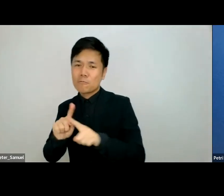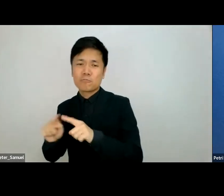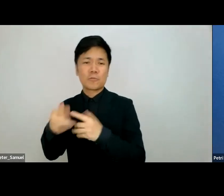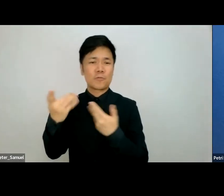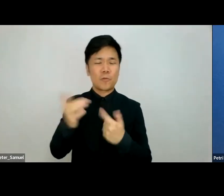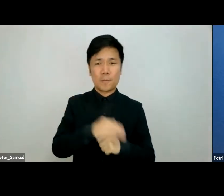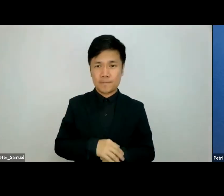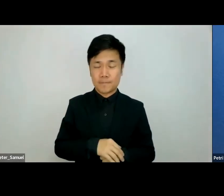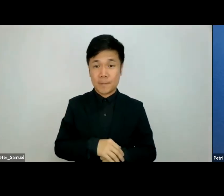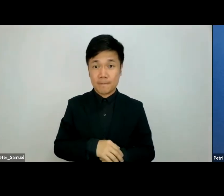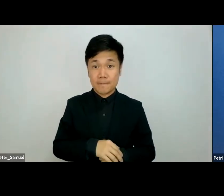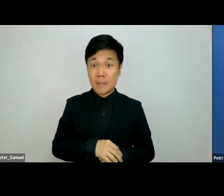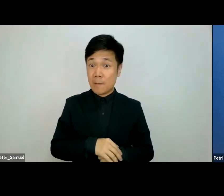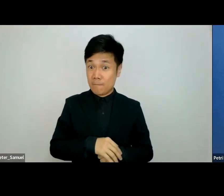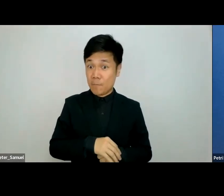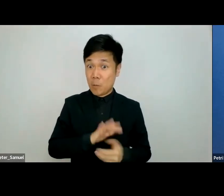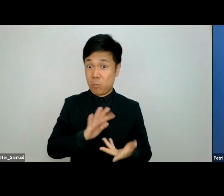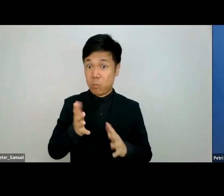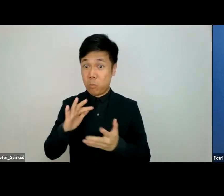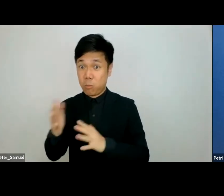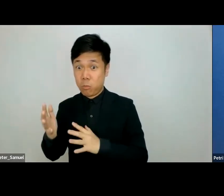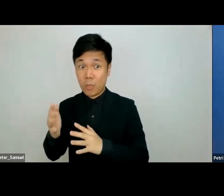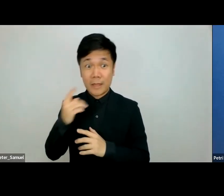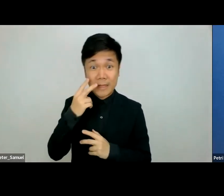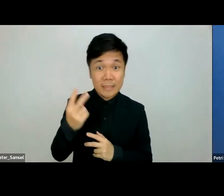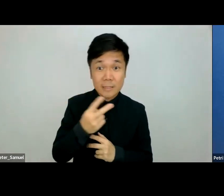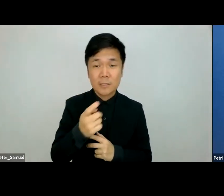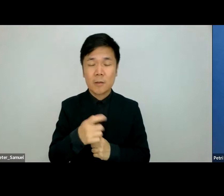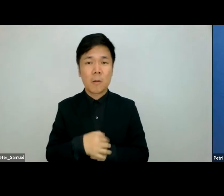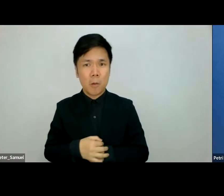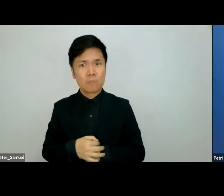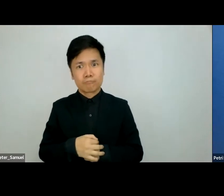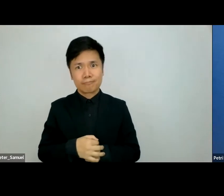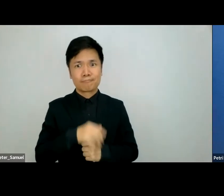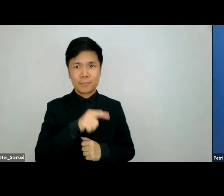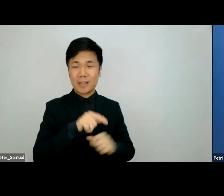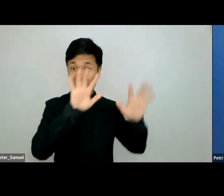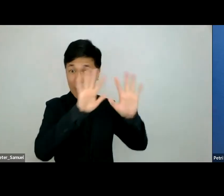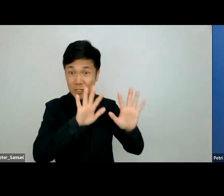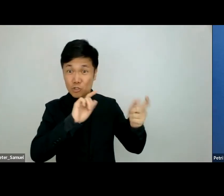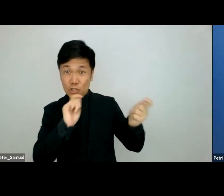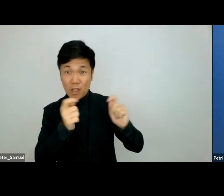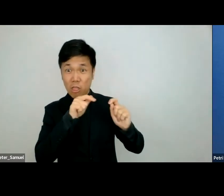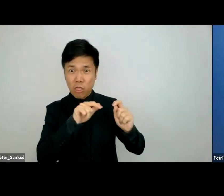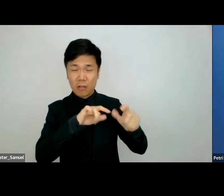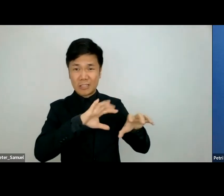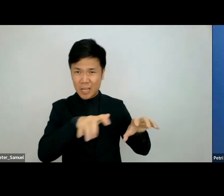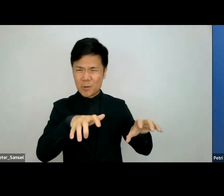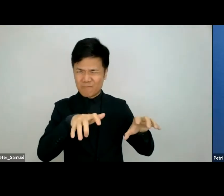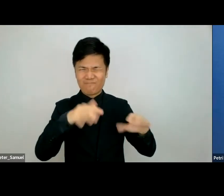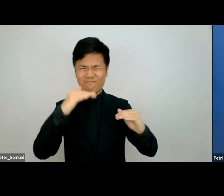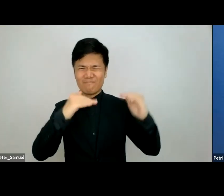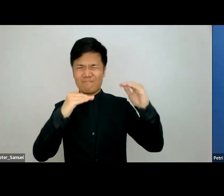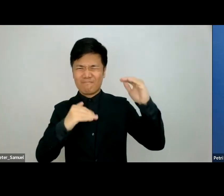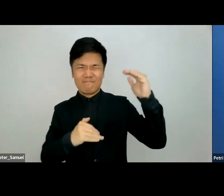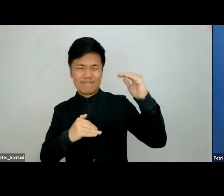La crise climatique affecte des personnes et des communautés de manière différente. Les femmes font face